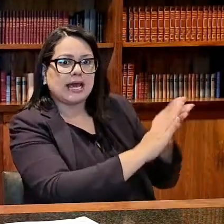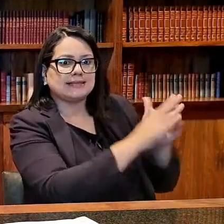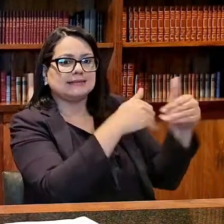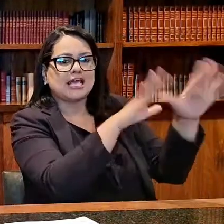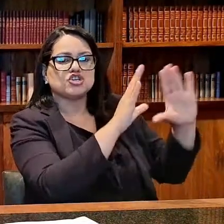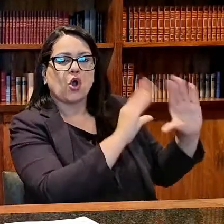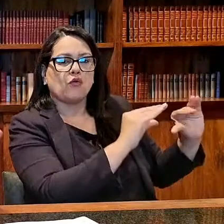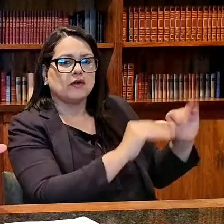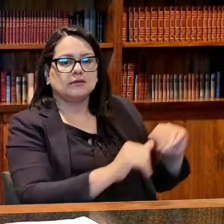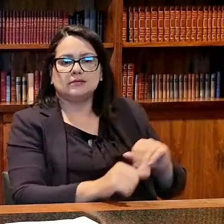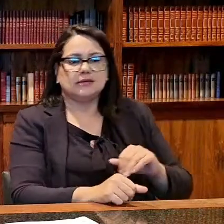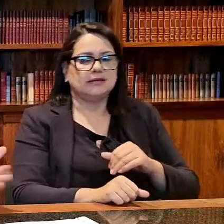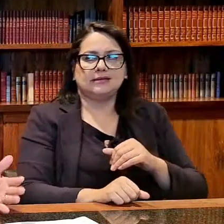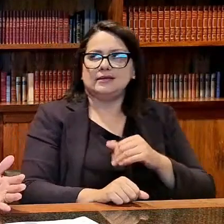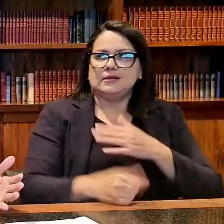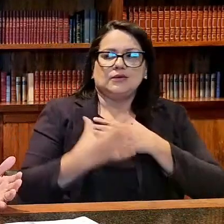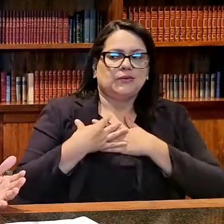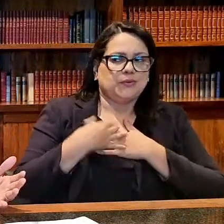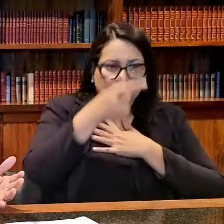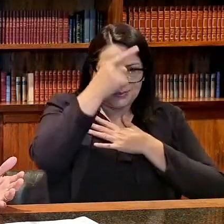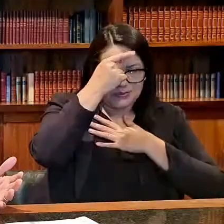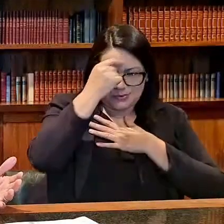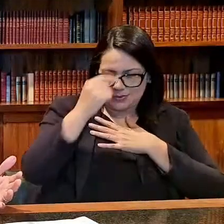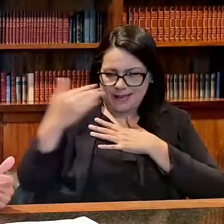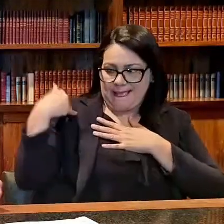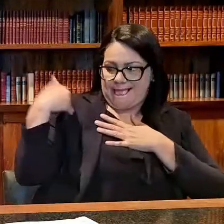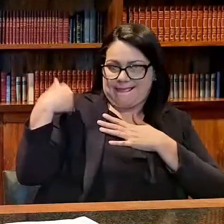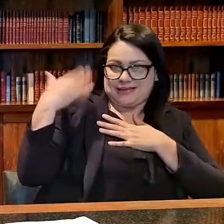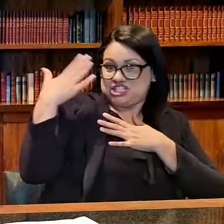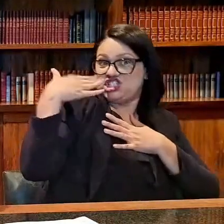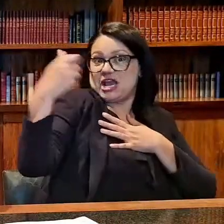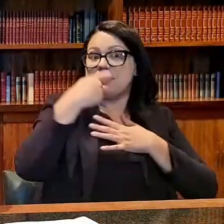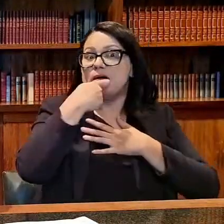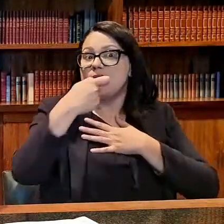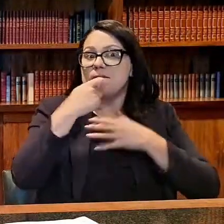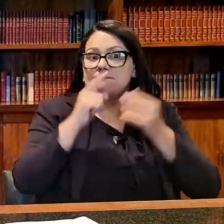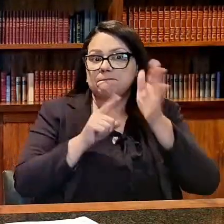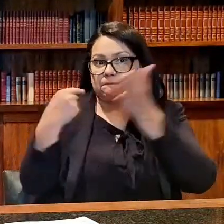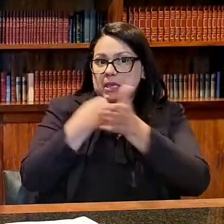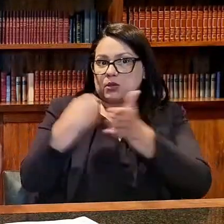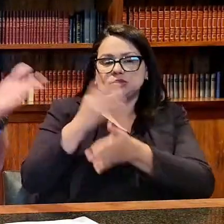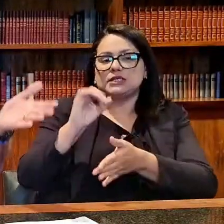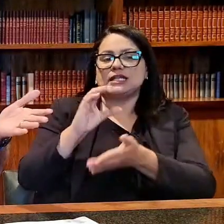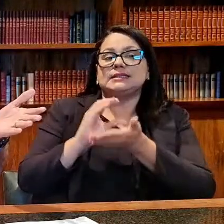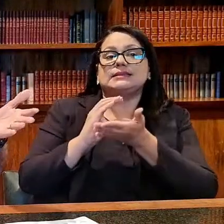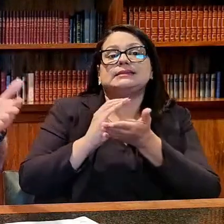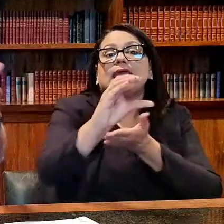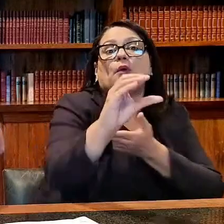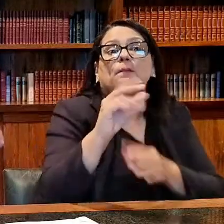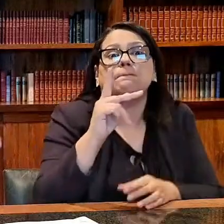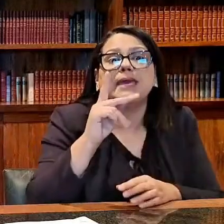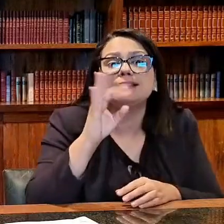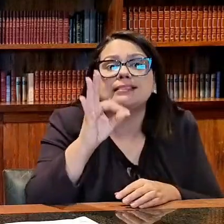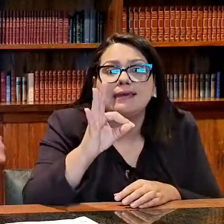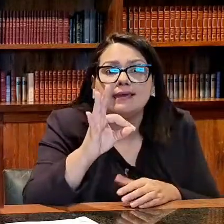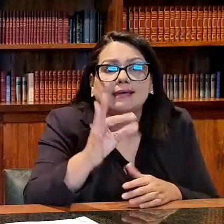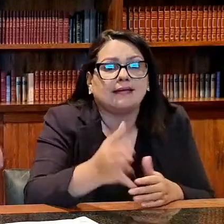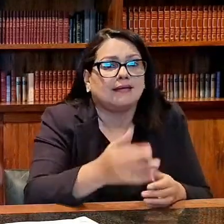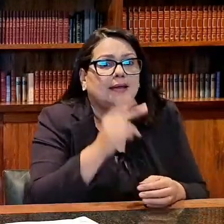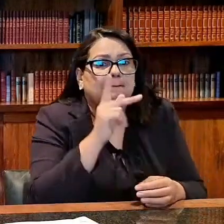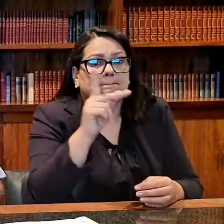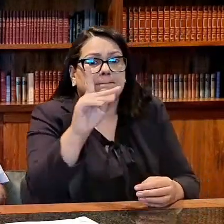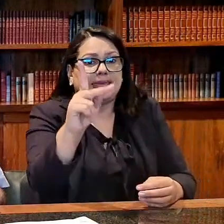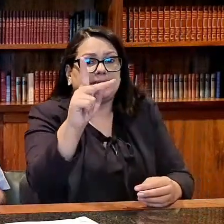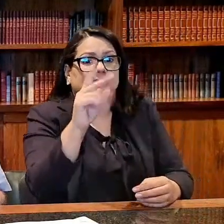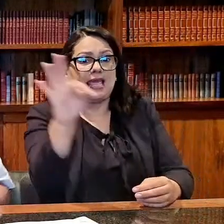CPI, eles contribuíram com R$ 750 mil ao PT. O PT nem chegou ao poder, já está fazendo